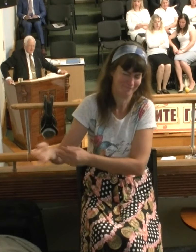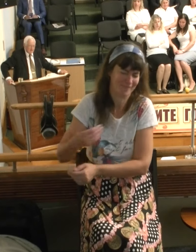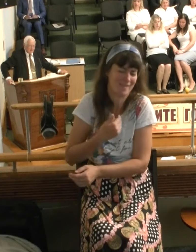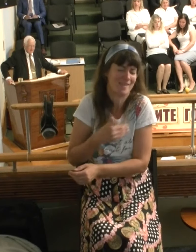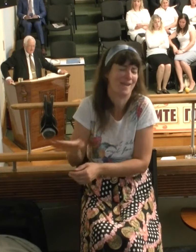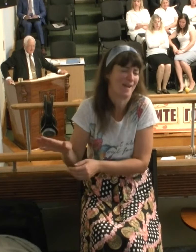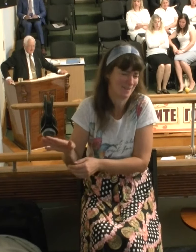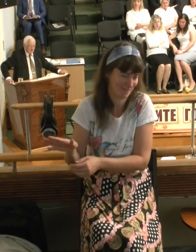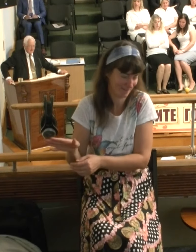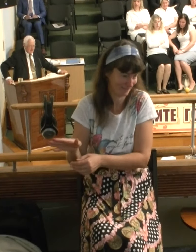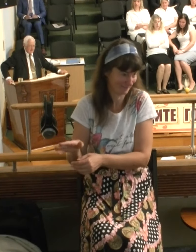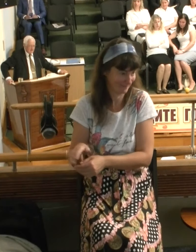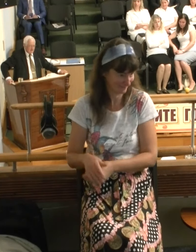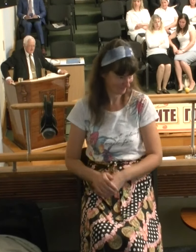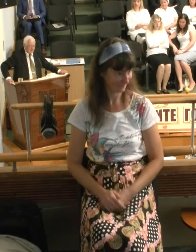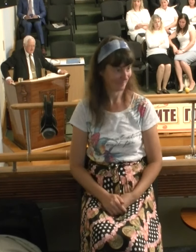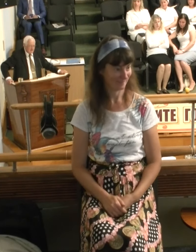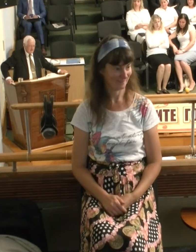Молчит.